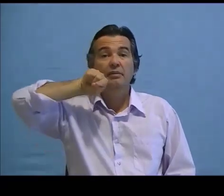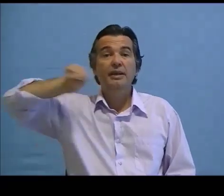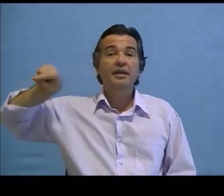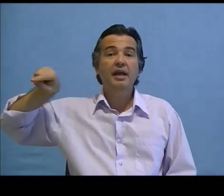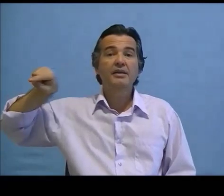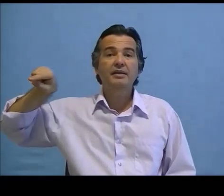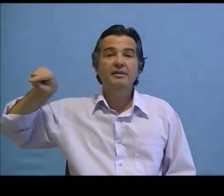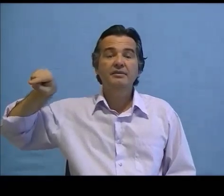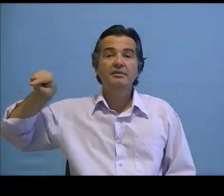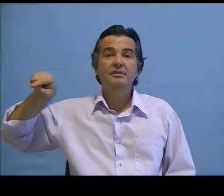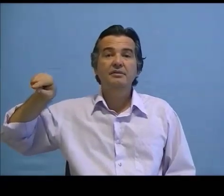para a direita.